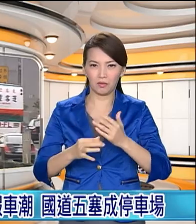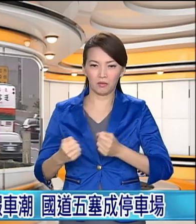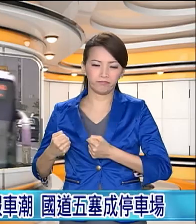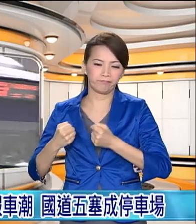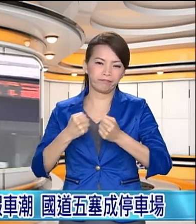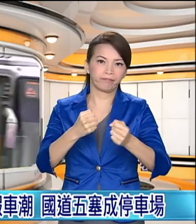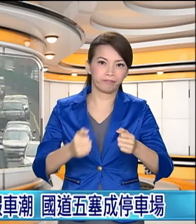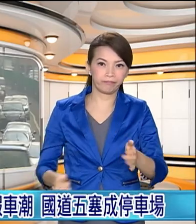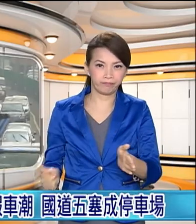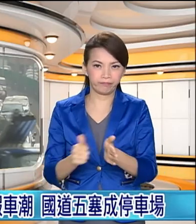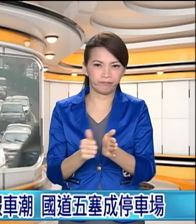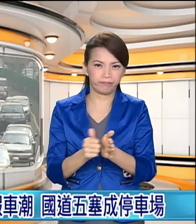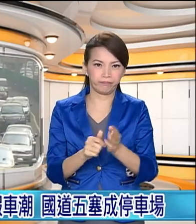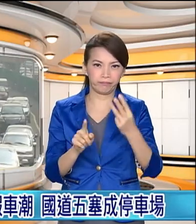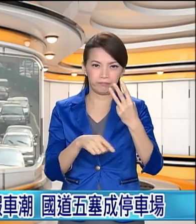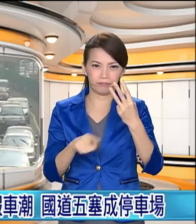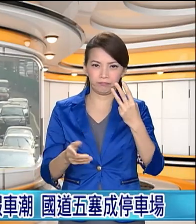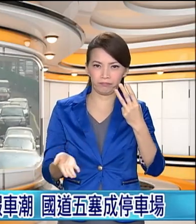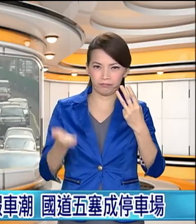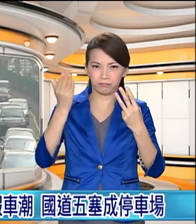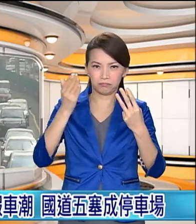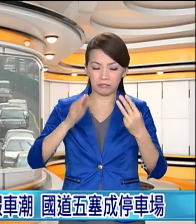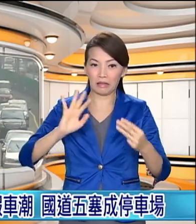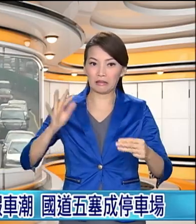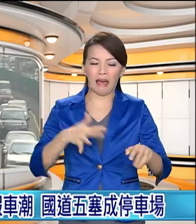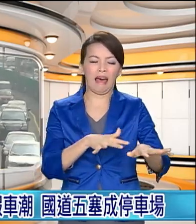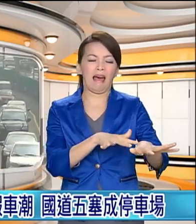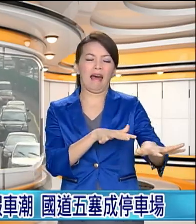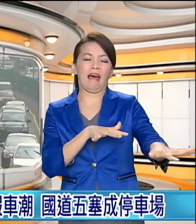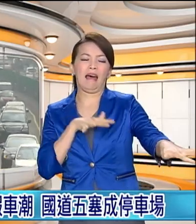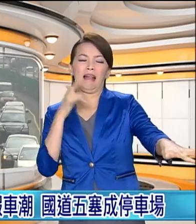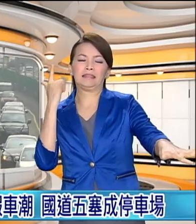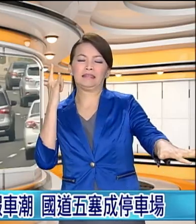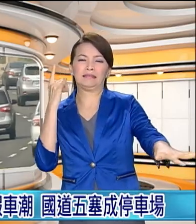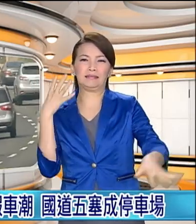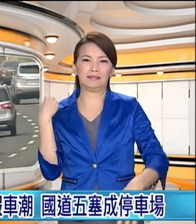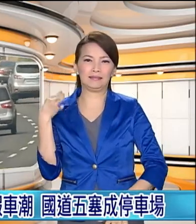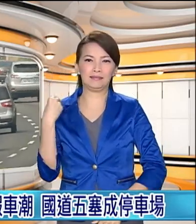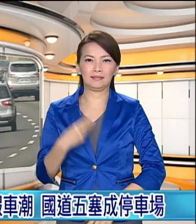五号实施高承载的管制，还是塞成了停车场。